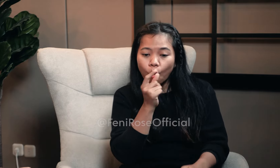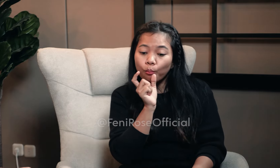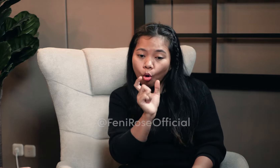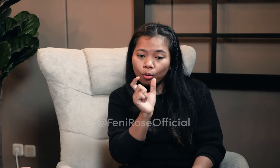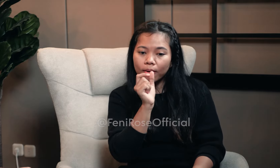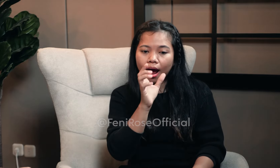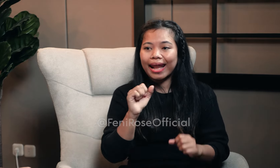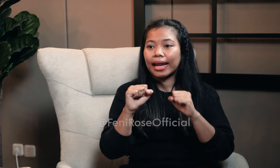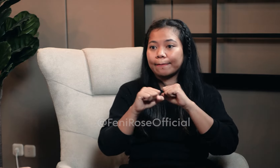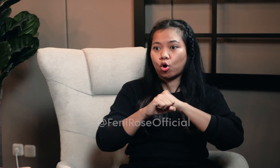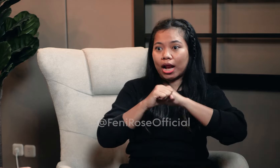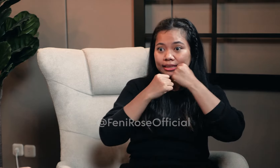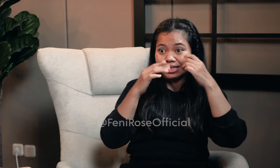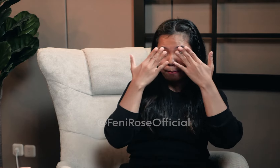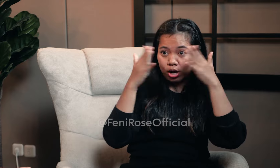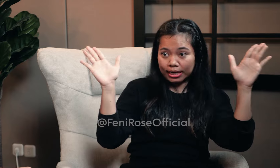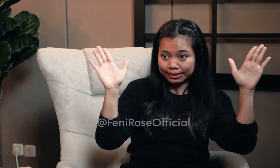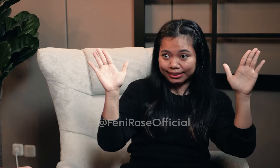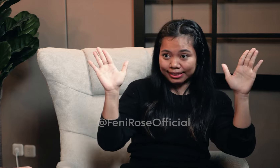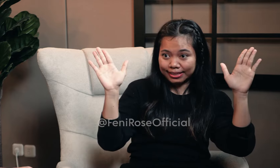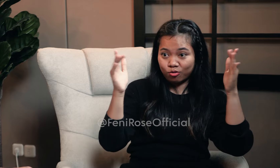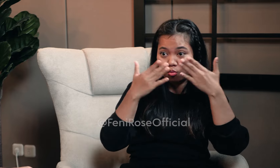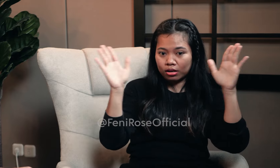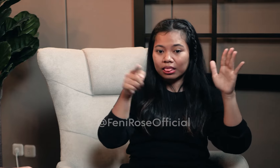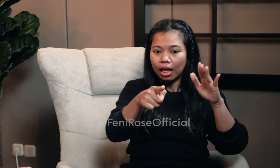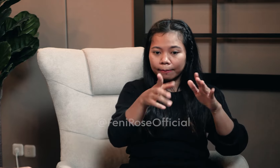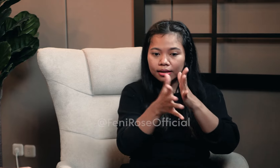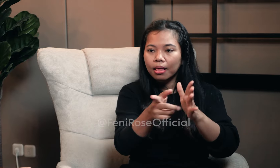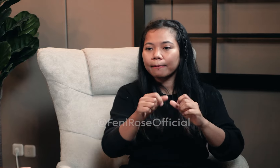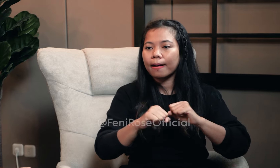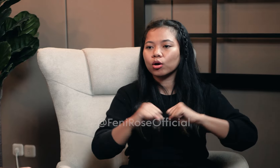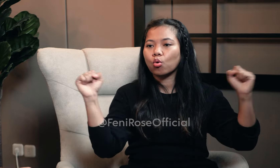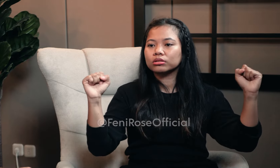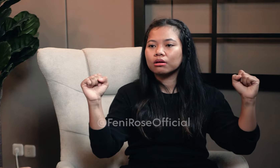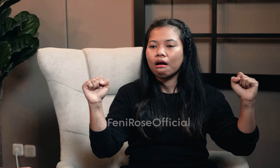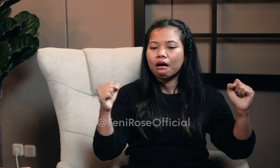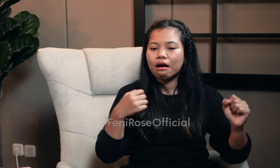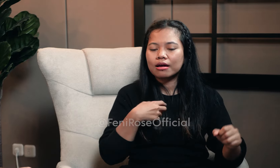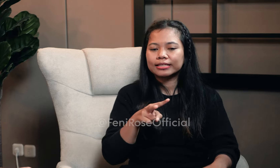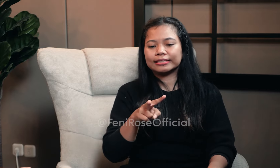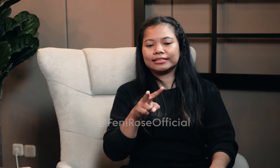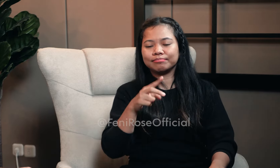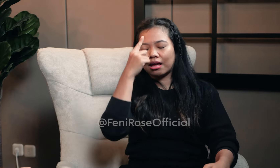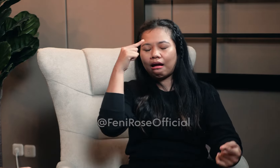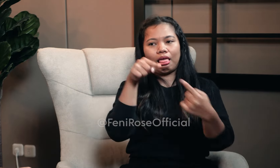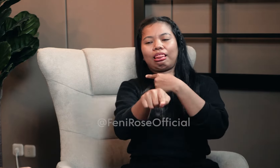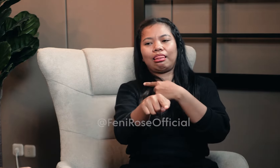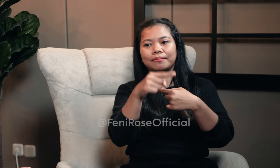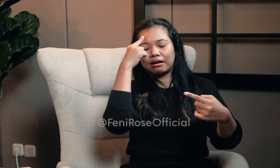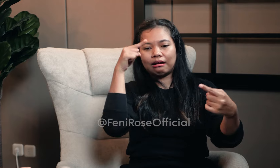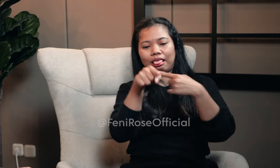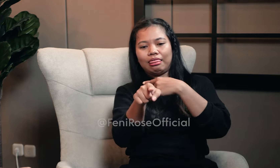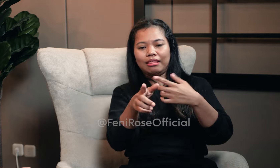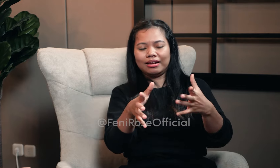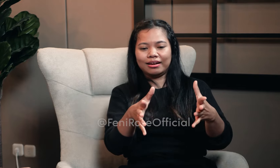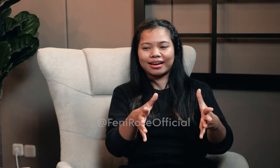saya tahu ketika demokrasi isyaratnya seperti ini tapi kok diterjemahkannya perkosa jadi kayak kok